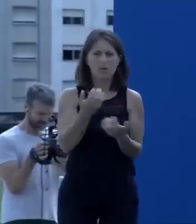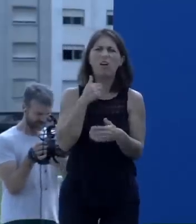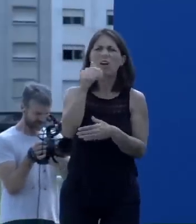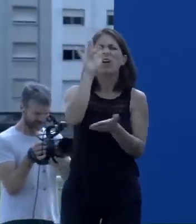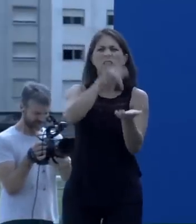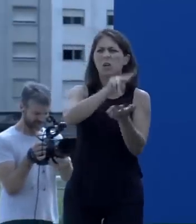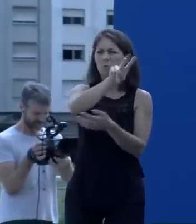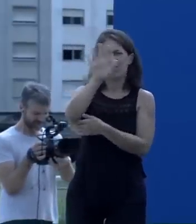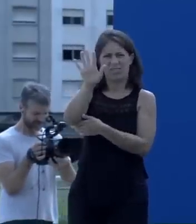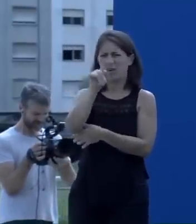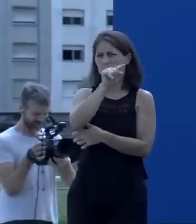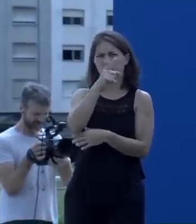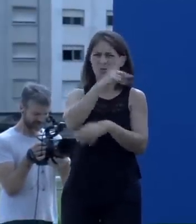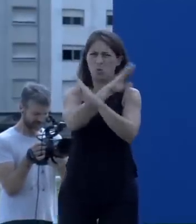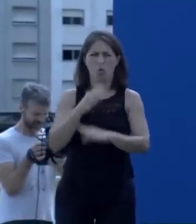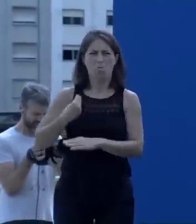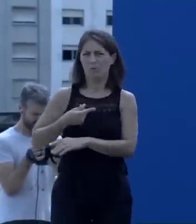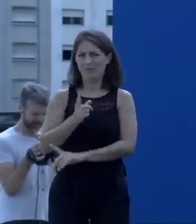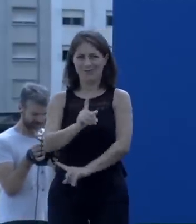vai haber enquisa que valga.